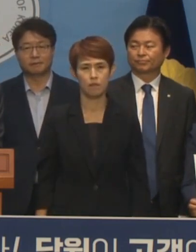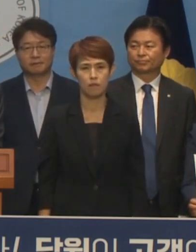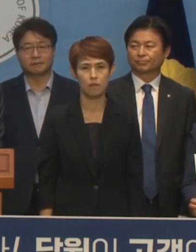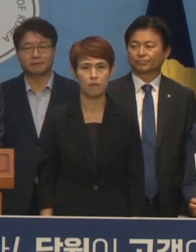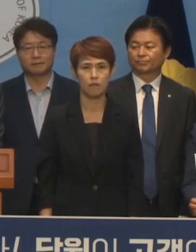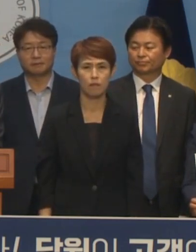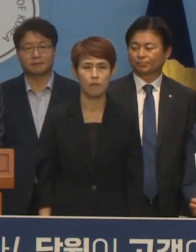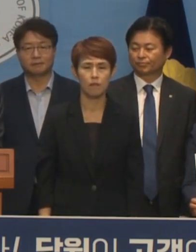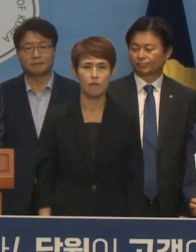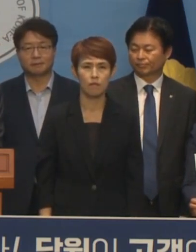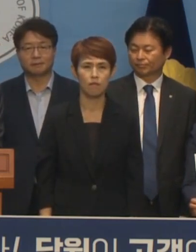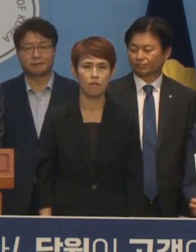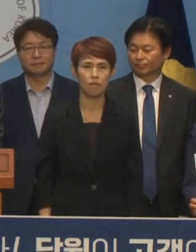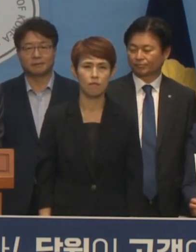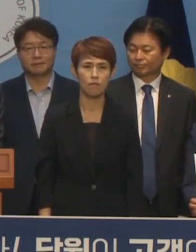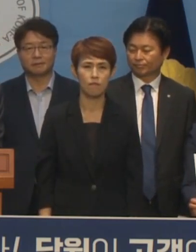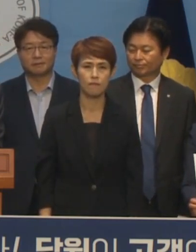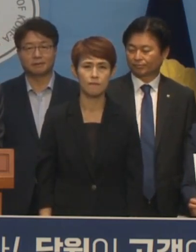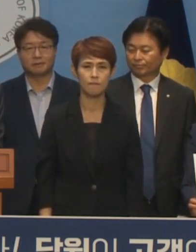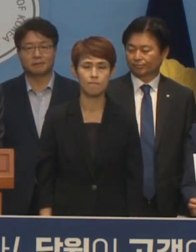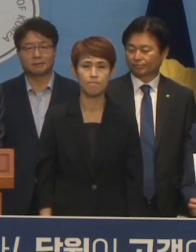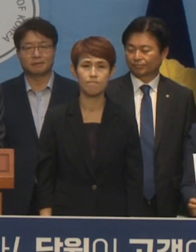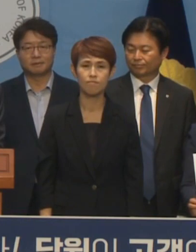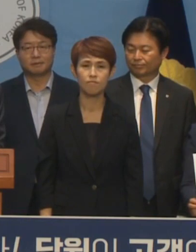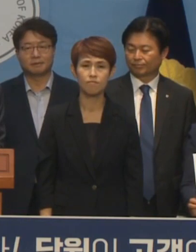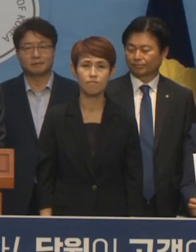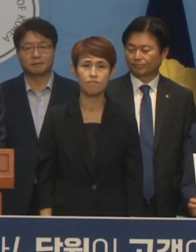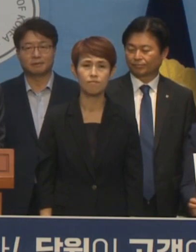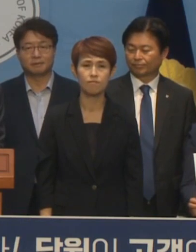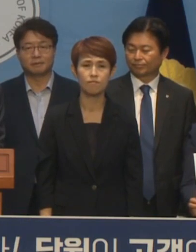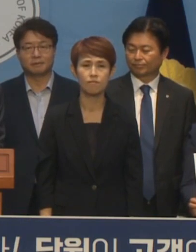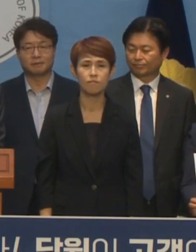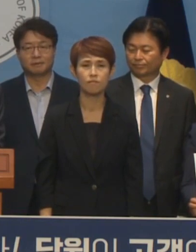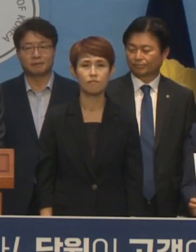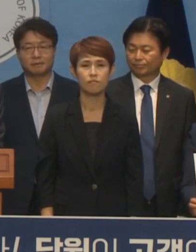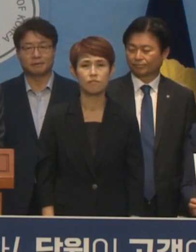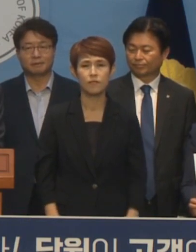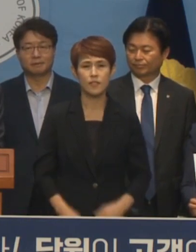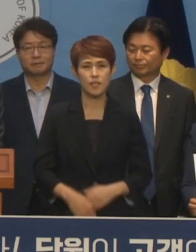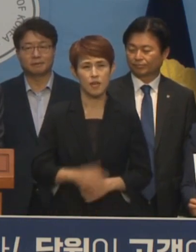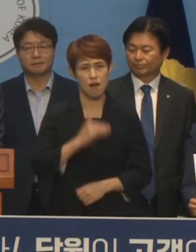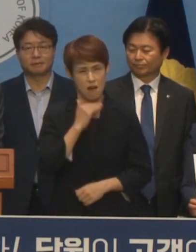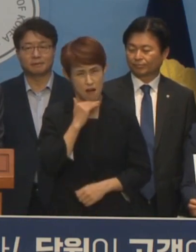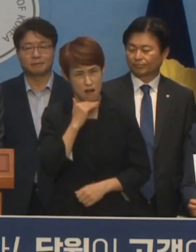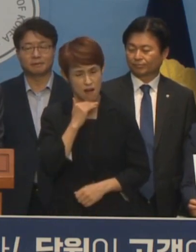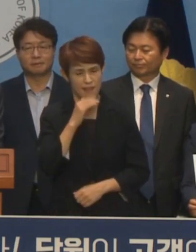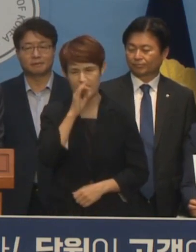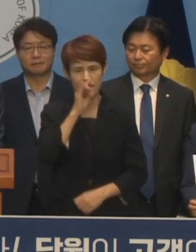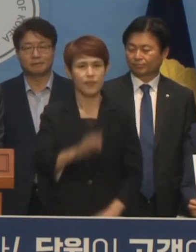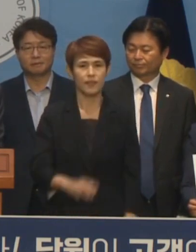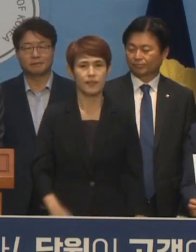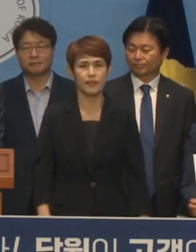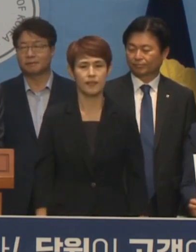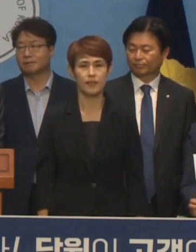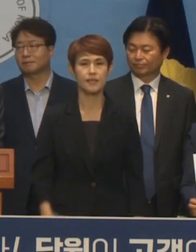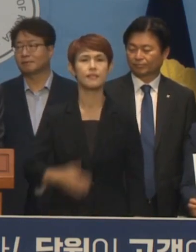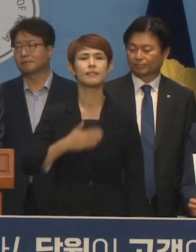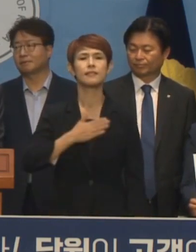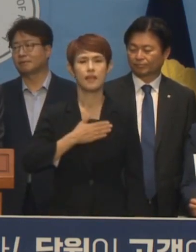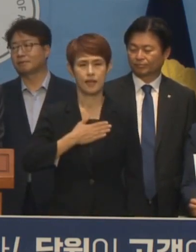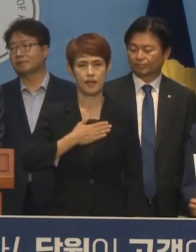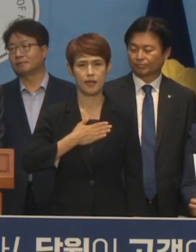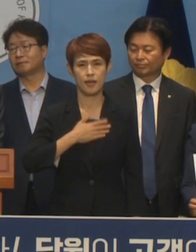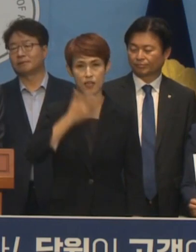중에 악법입니다. 그저 바라보고만 있을 수는 없습니다. 저